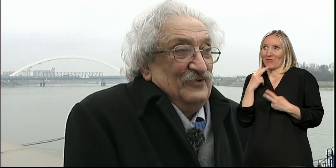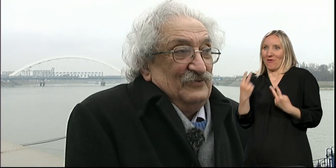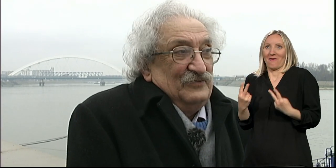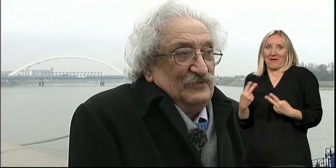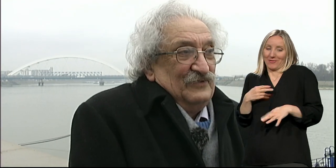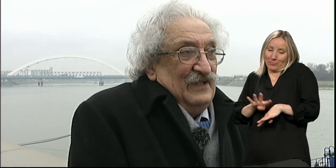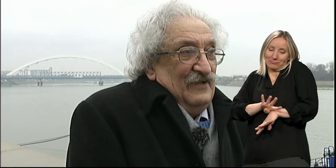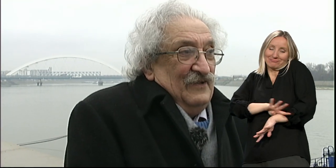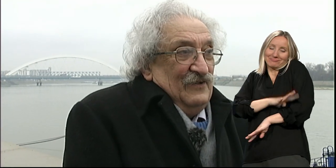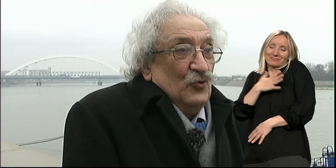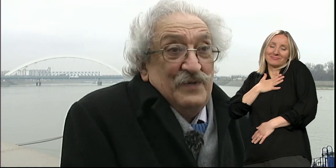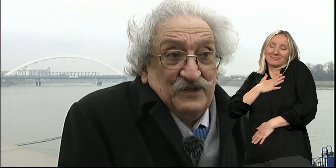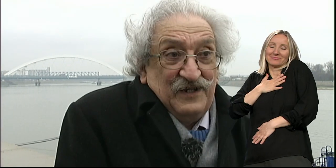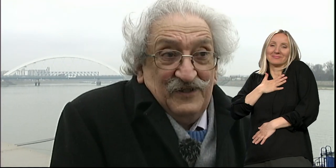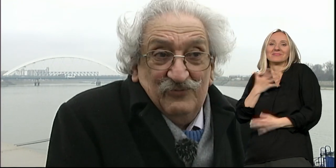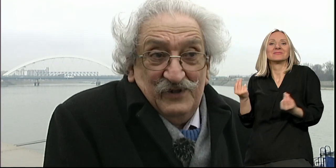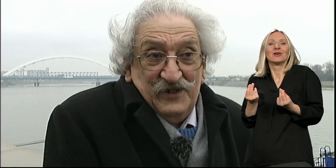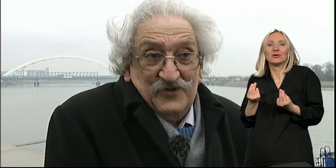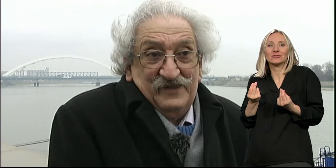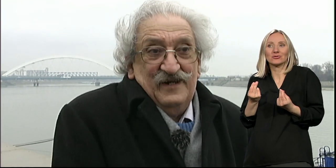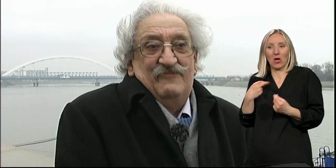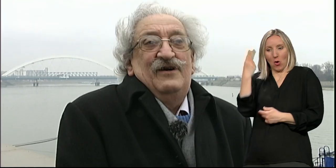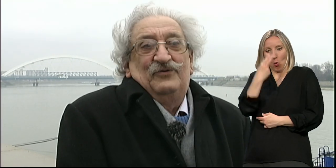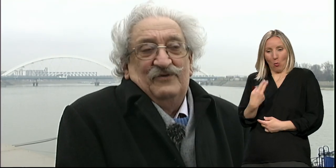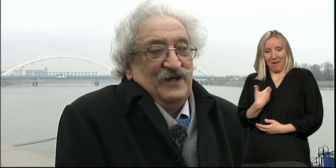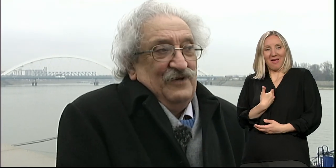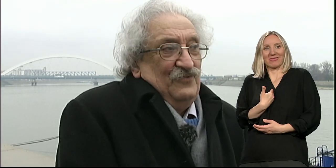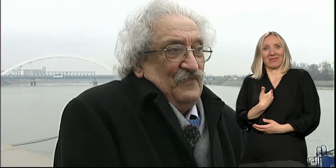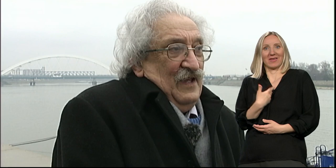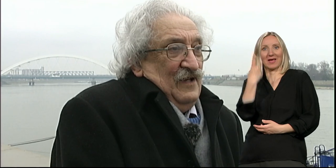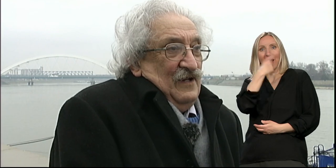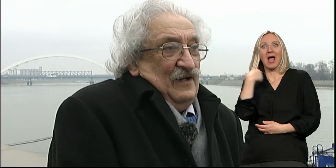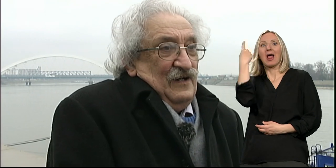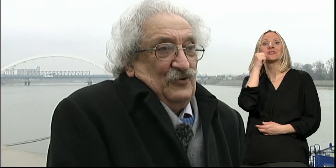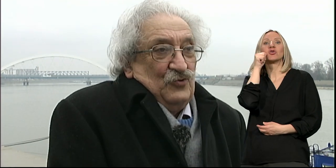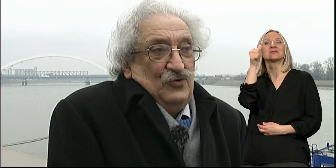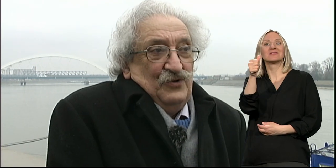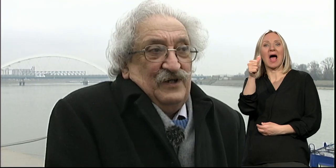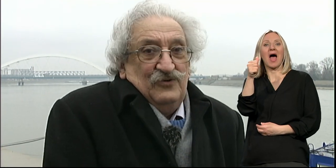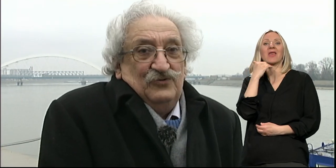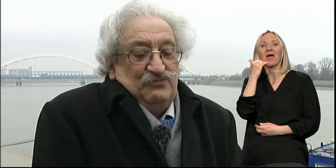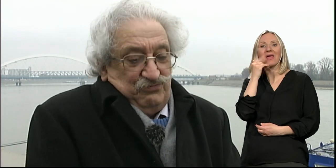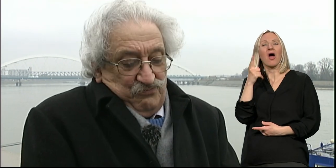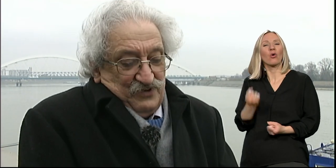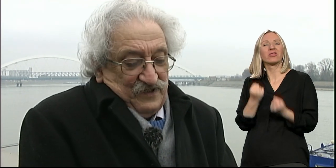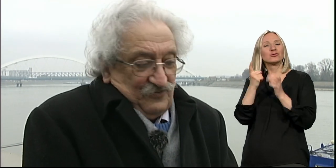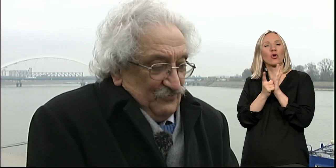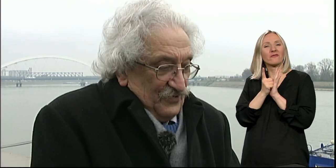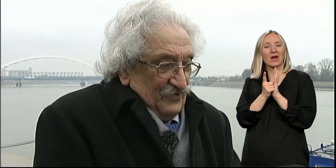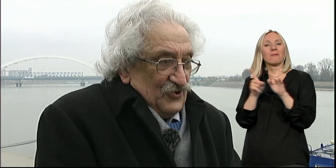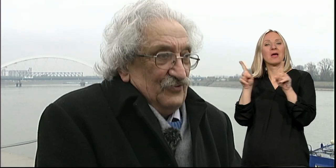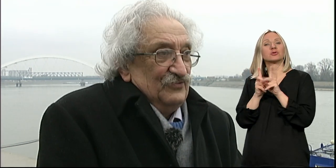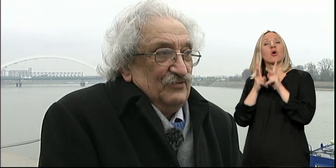toga što umetnik jedan bude ličnost dana, bar u tom vremenu. A drugo, onda je u